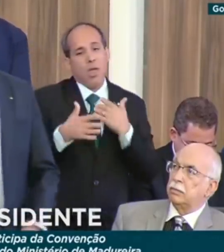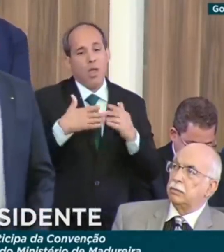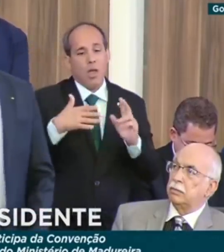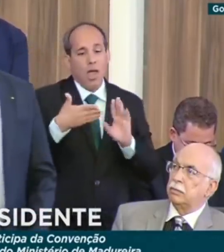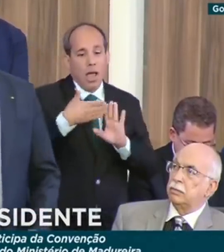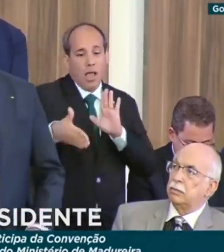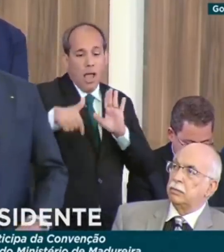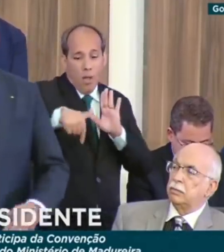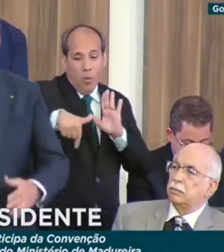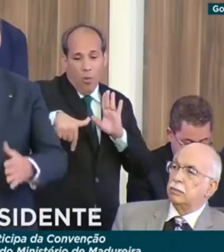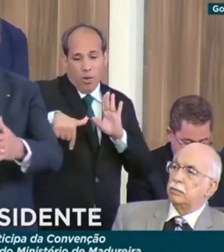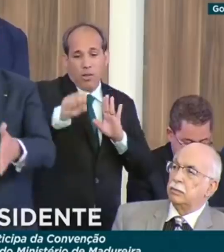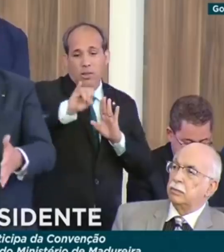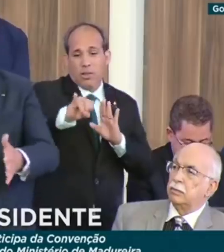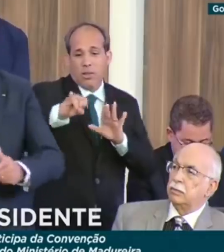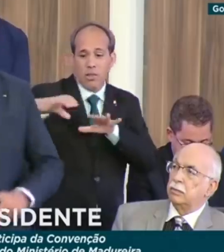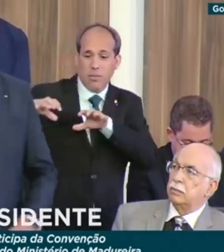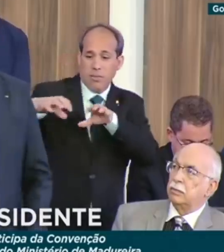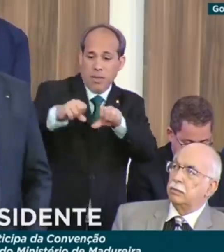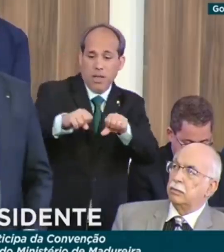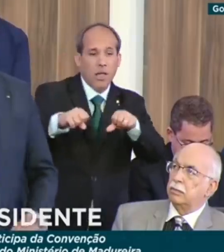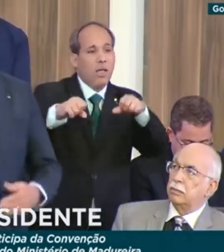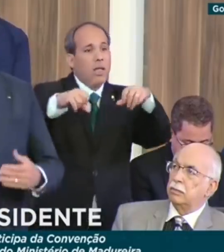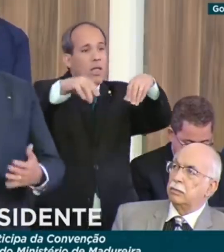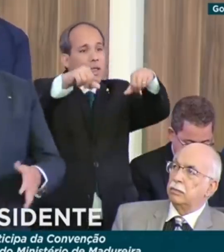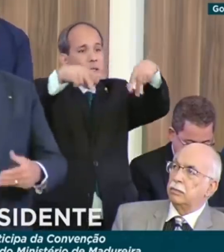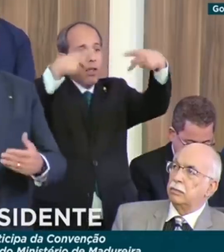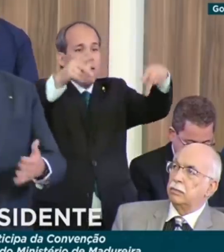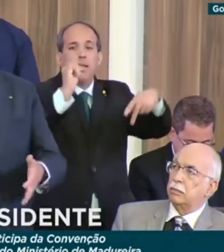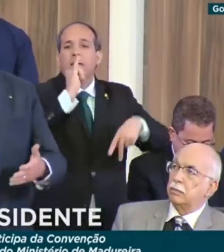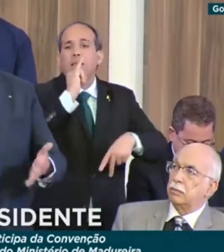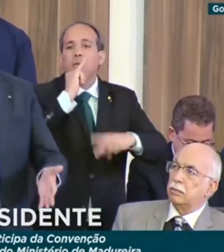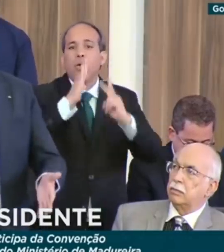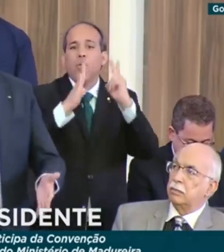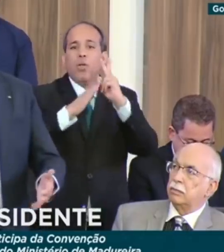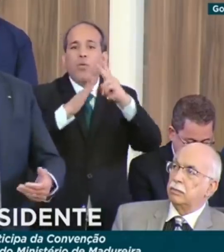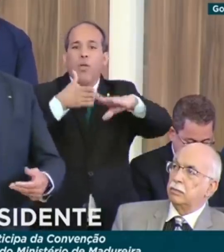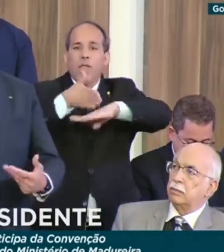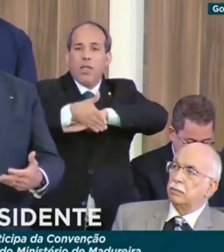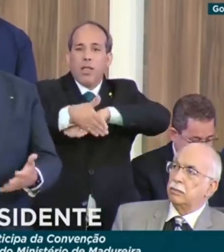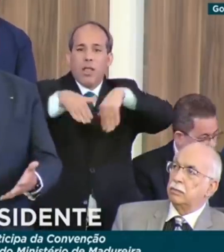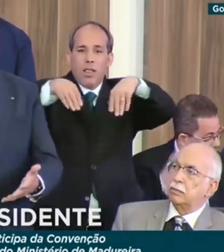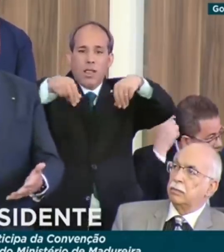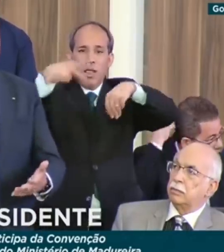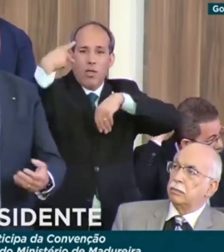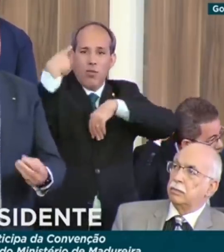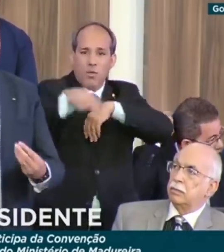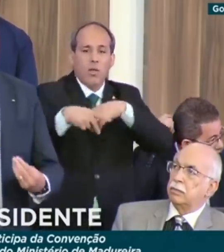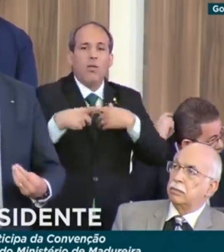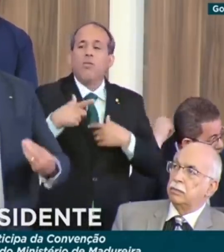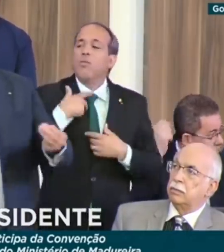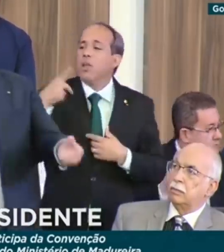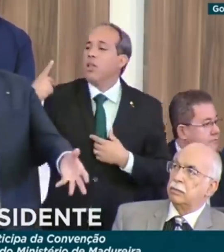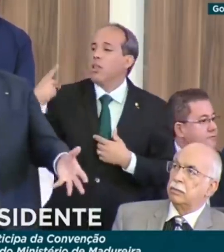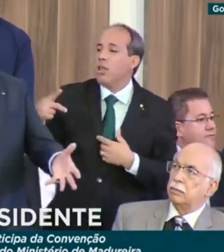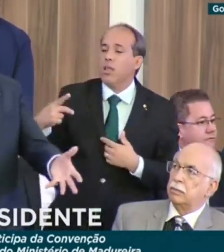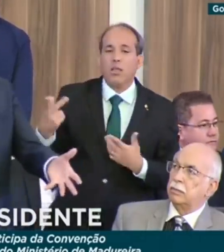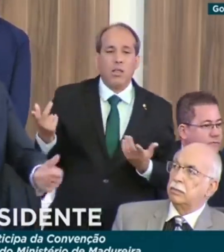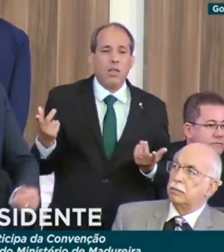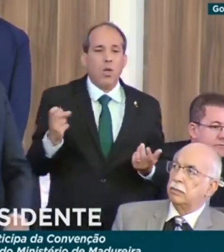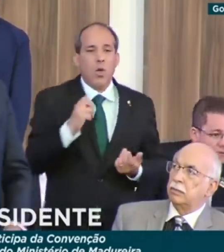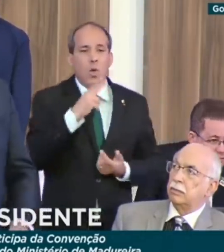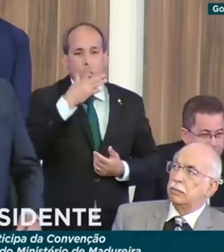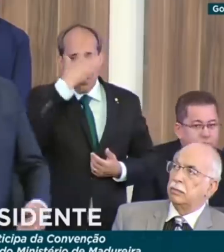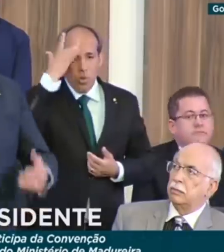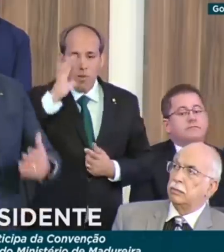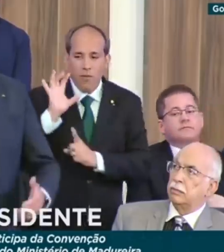ocupar o sítio de vocês, se um indígena ocupar o sítio de vocês, por livre e espontânea vontade, ou levado por alguém